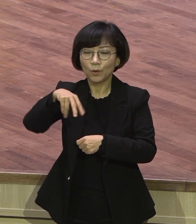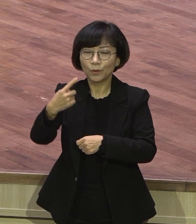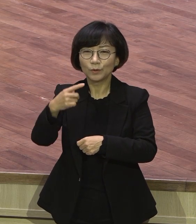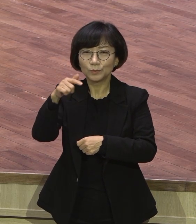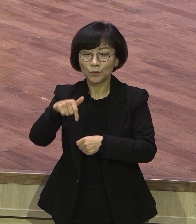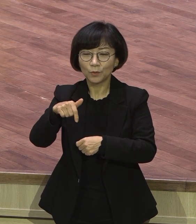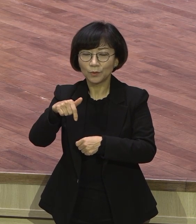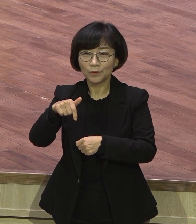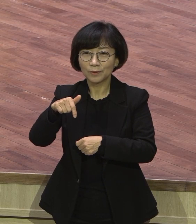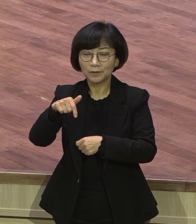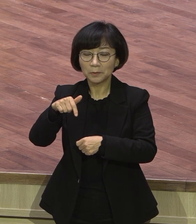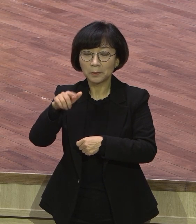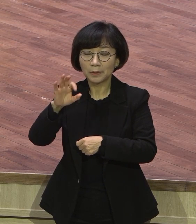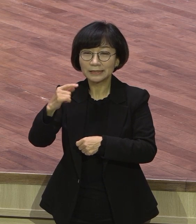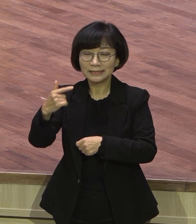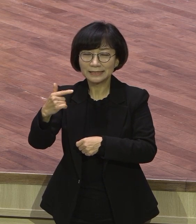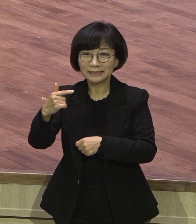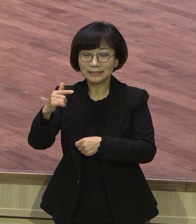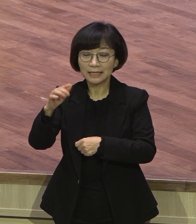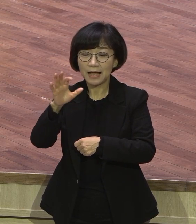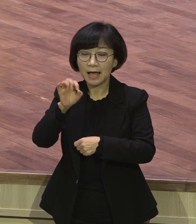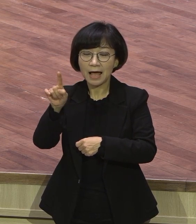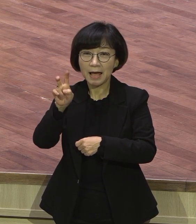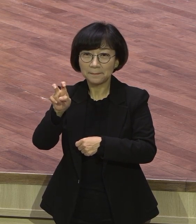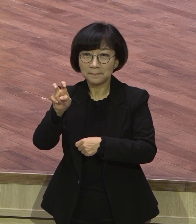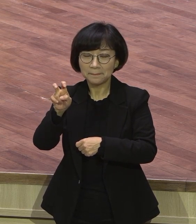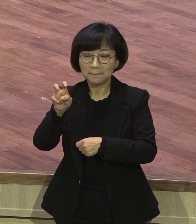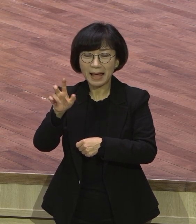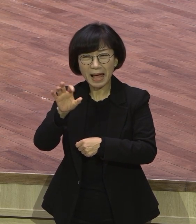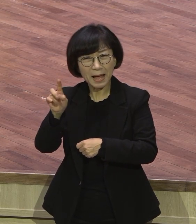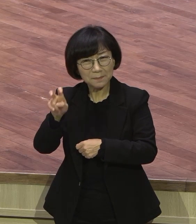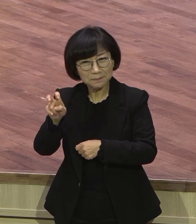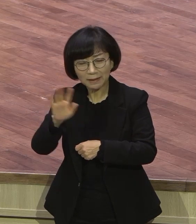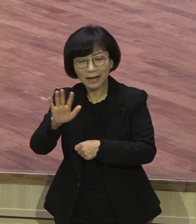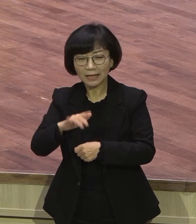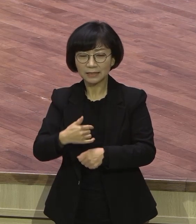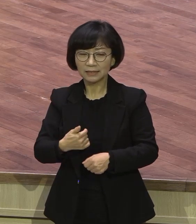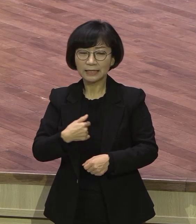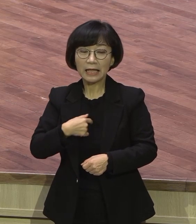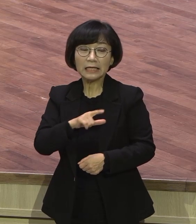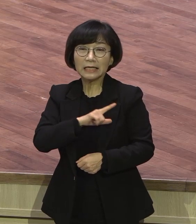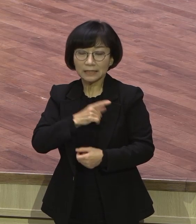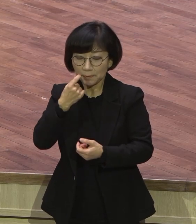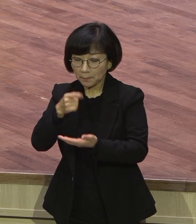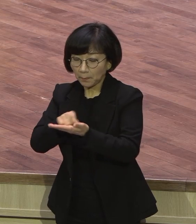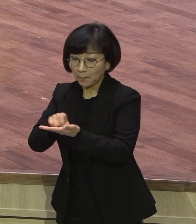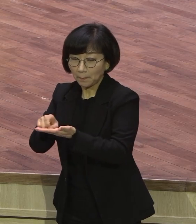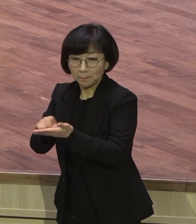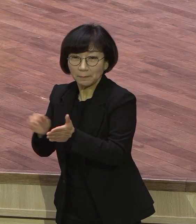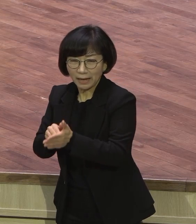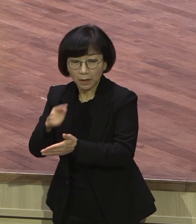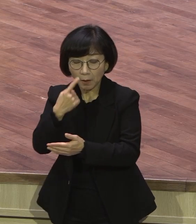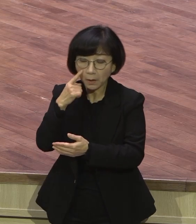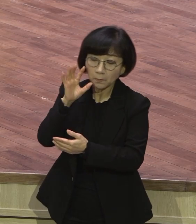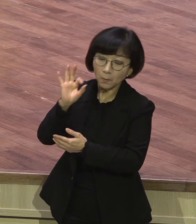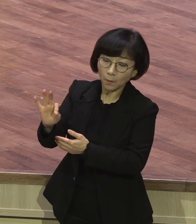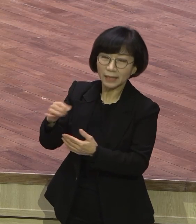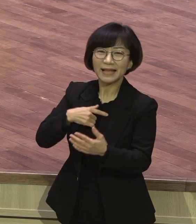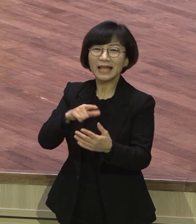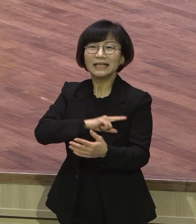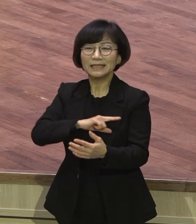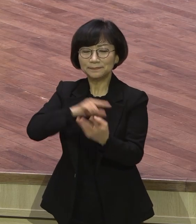그랬어요. 무슨 말입니까? 우리 인생을 살면서 오해를